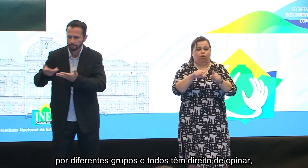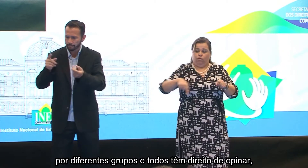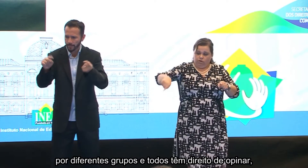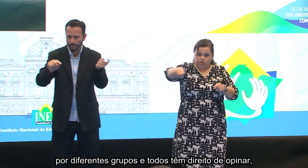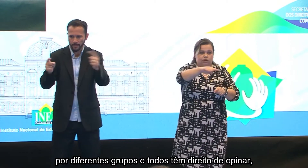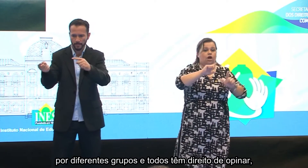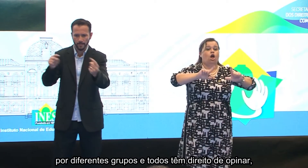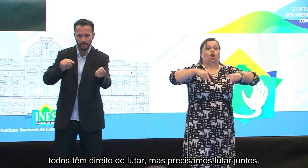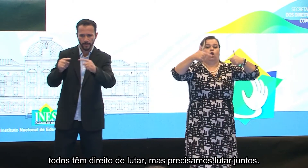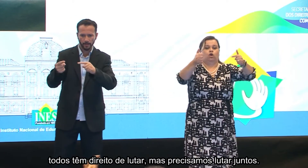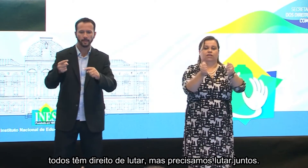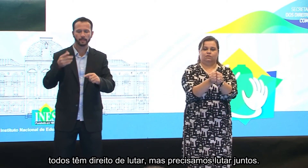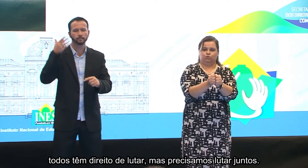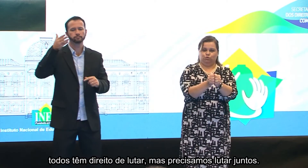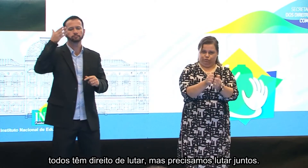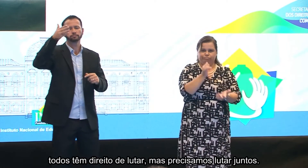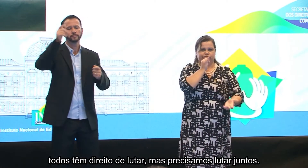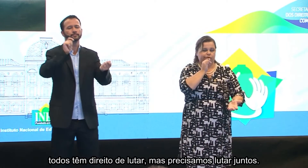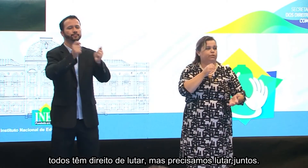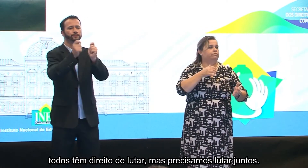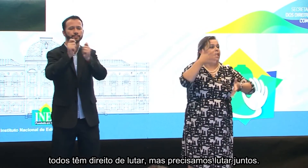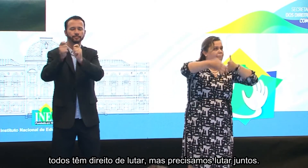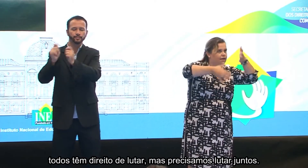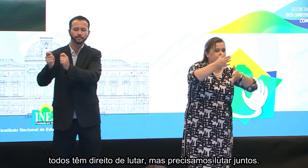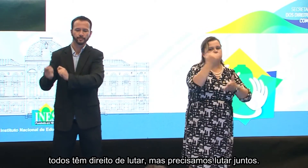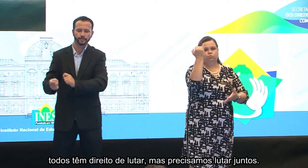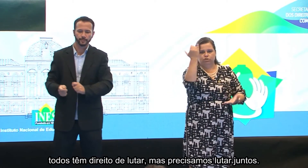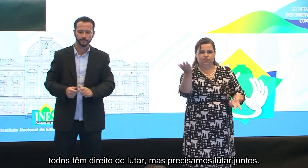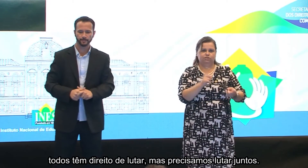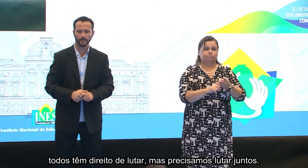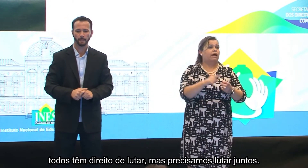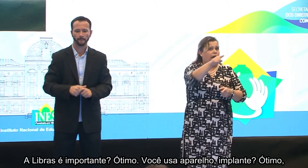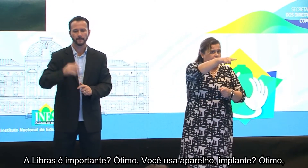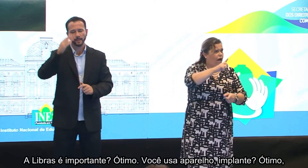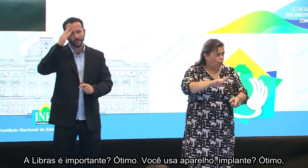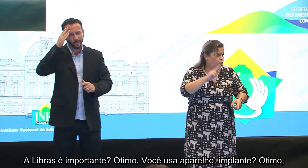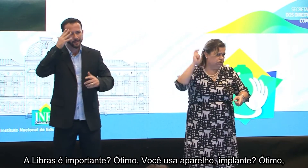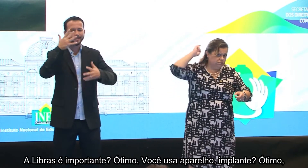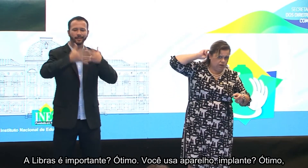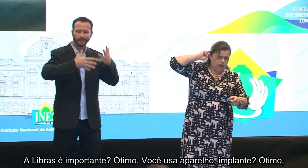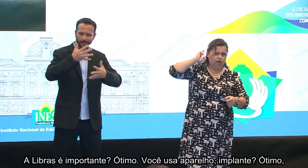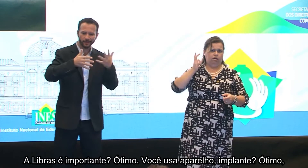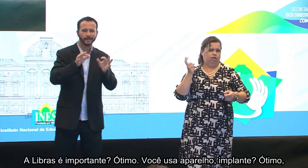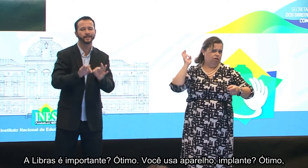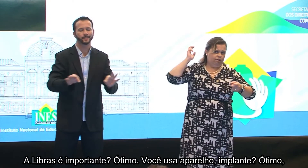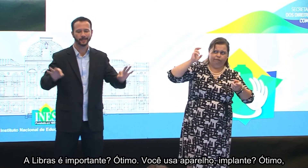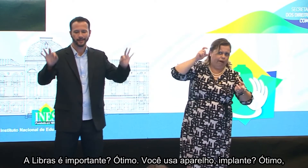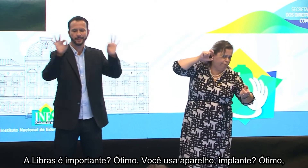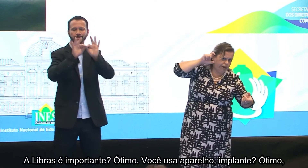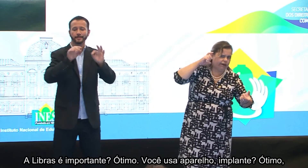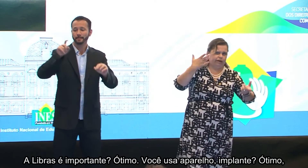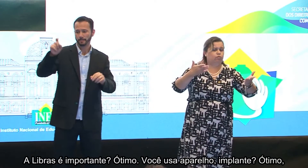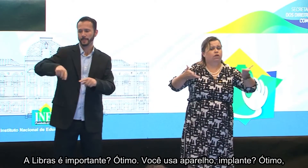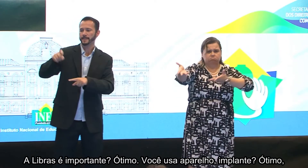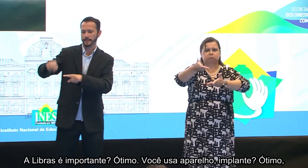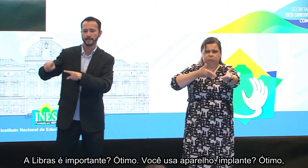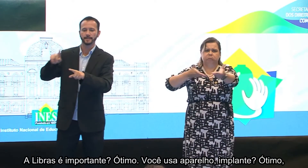de opinar. Todos têm direito de lutar, mas precisamos lutar juntos. A Libras é importante? Ótimo. Você usa implante? Você